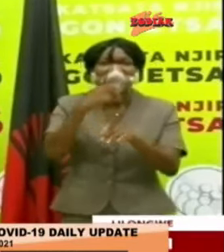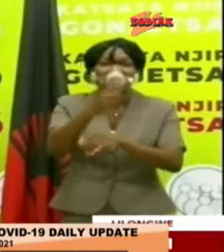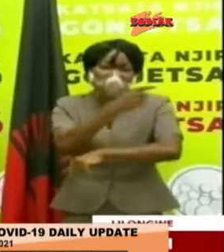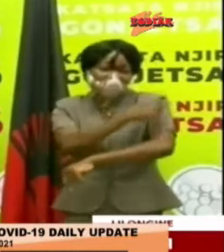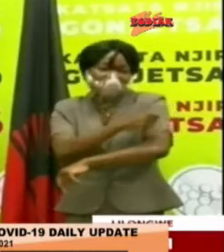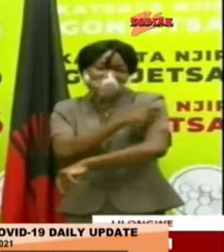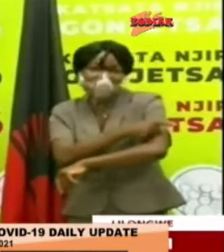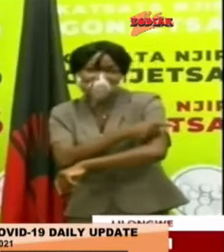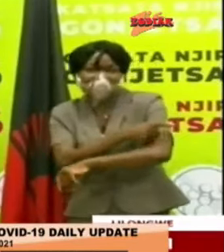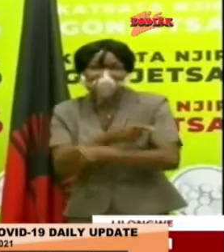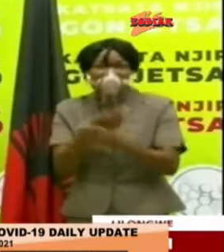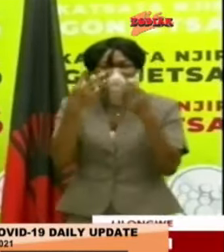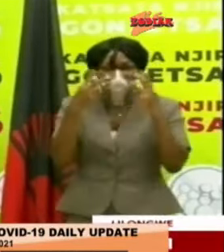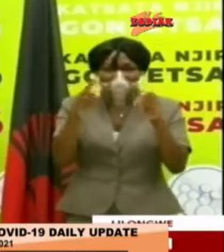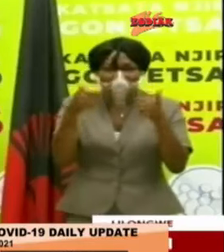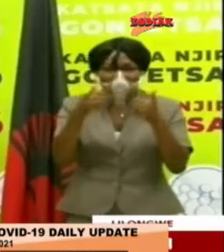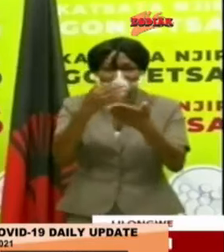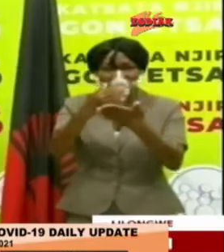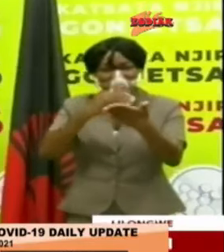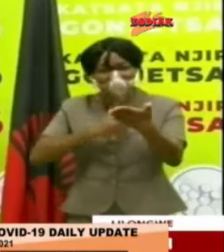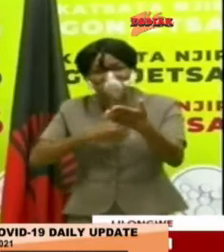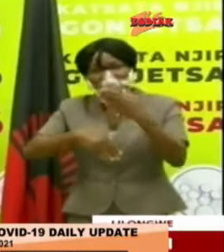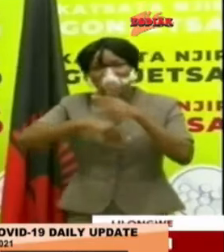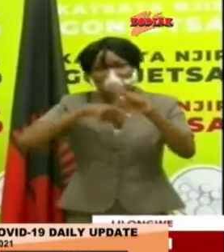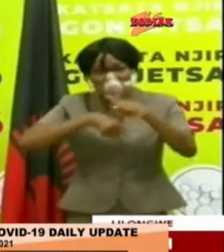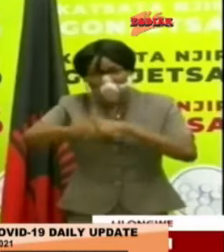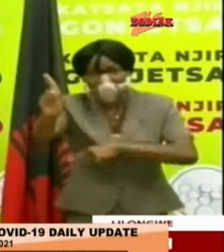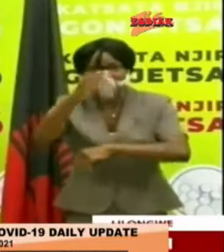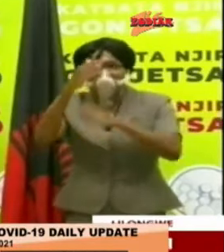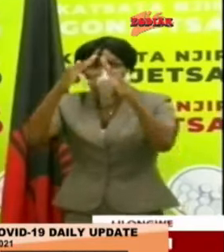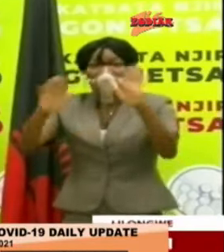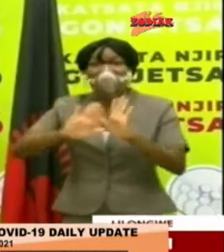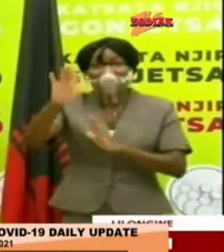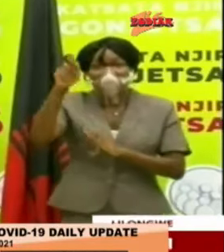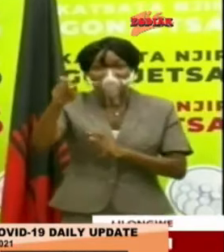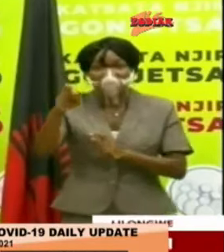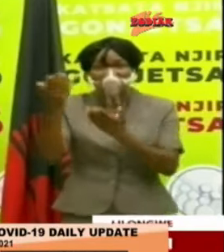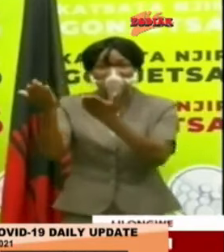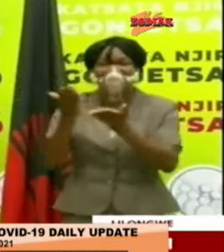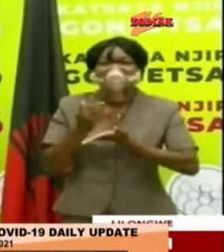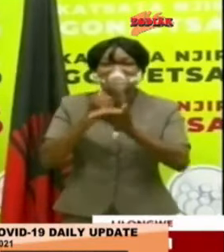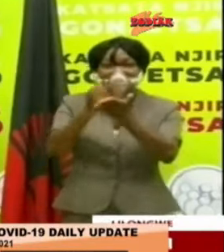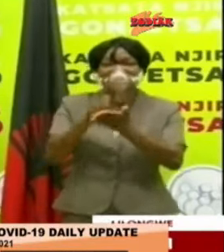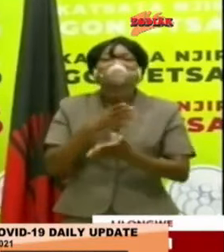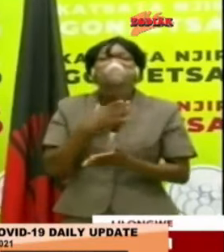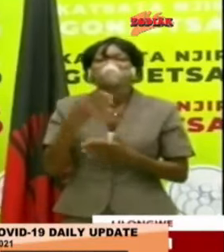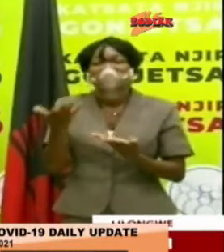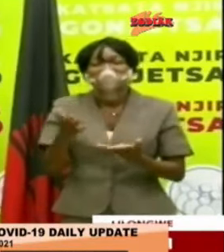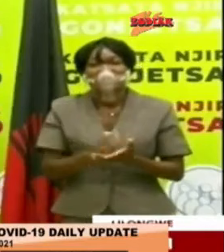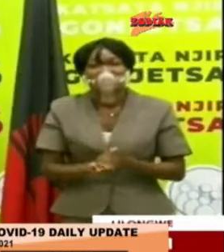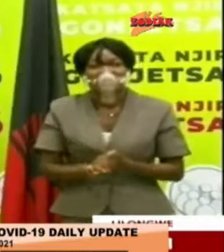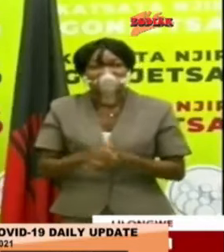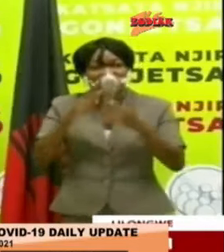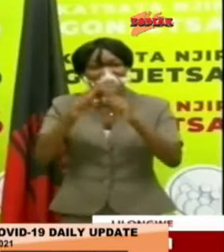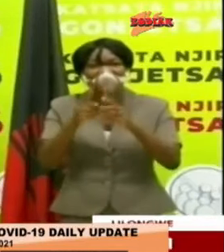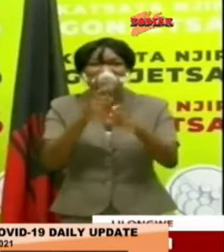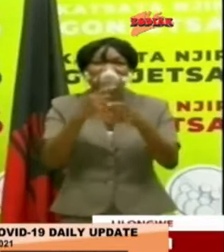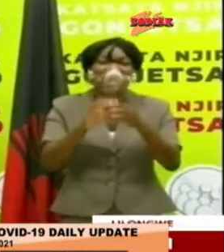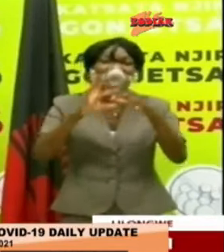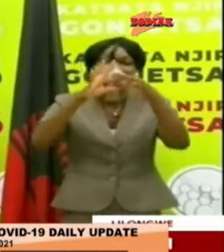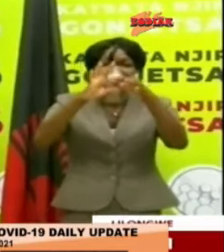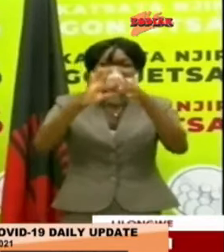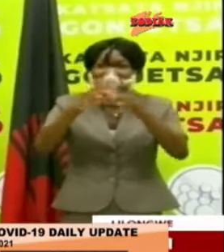amene aone kuti musanapite ku nyumba mulandire chithandizo chofunikira komanso alumikizana ndi DHO Aku mudzo kumene tupita